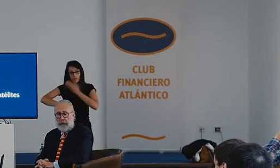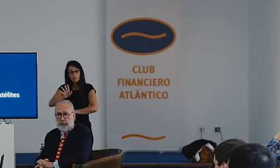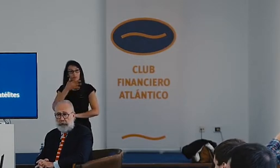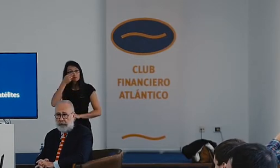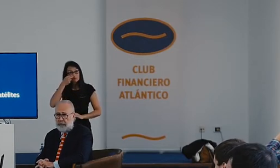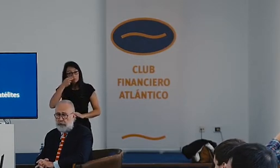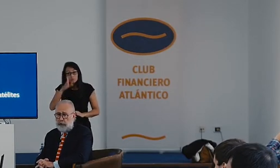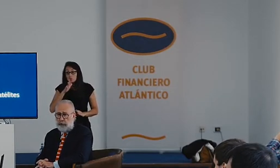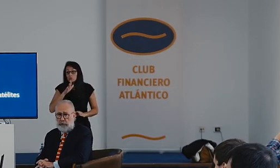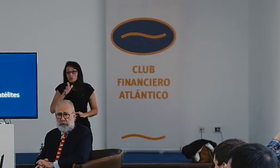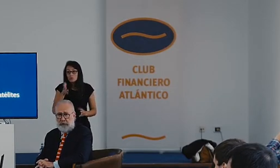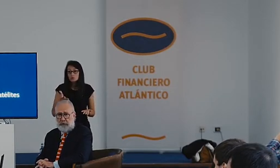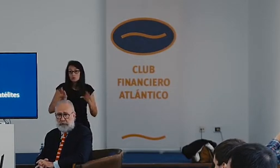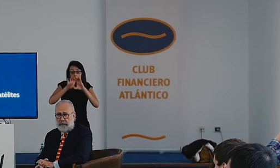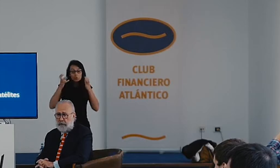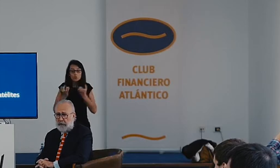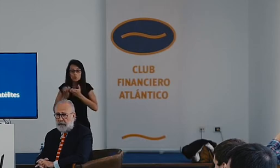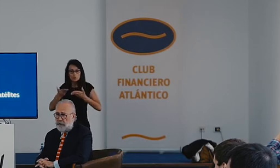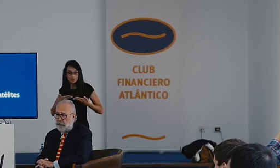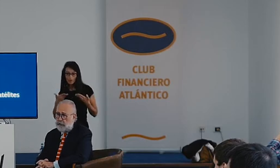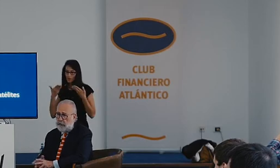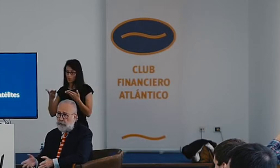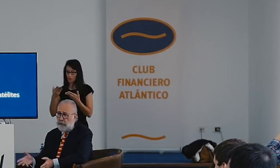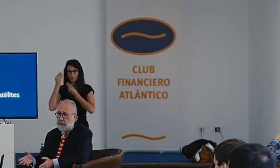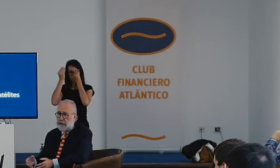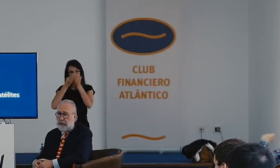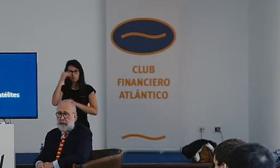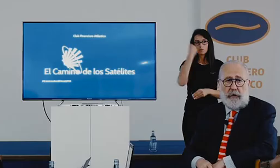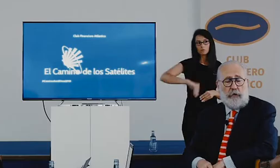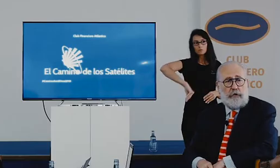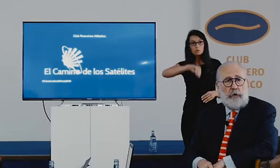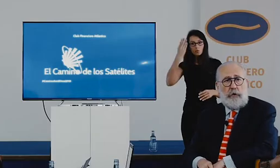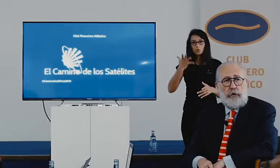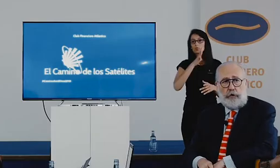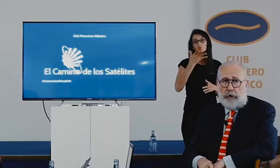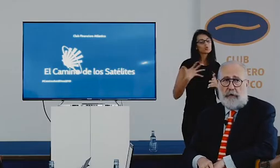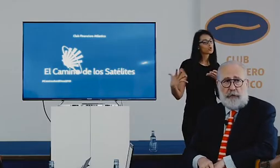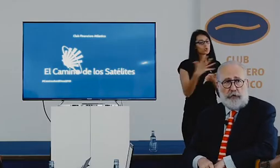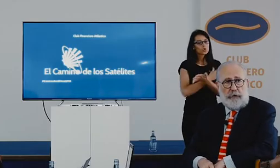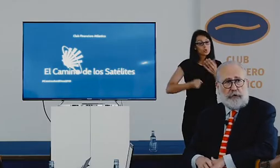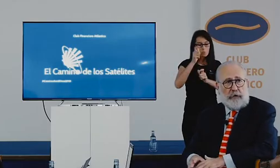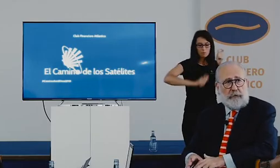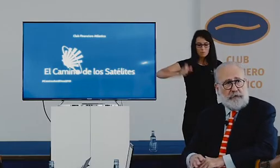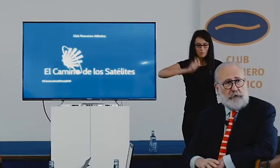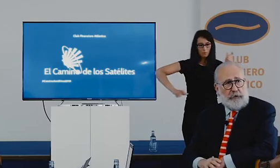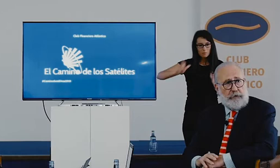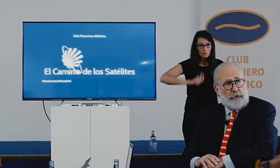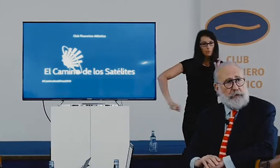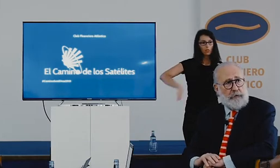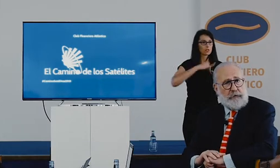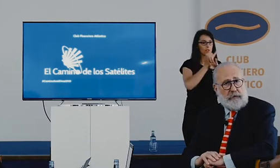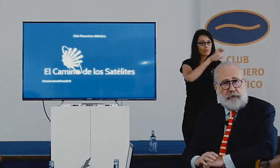todo lo que sea ayudar en este mundo me parece que es magnífico y todo, tenemos que estar implicados todas las personas, todas las